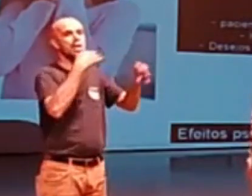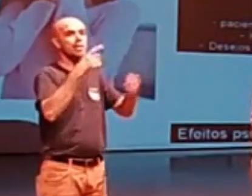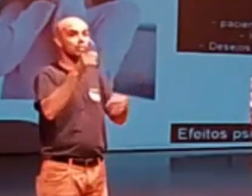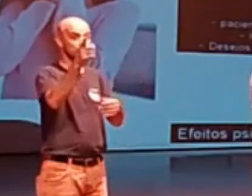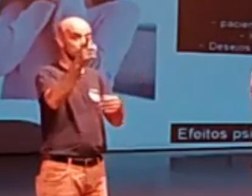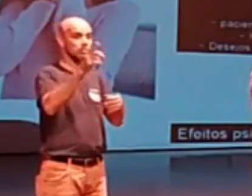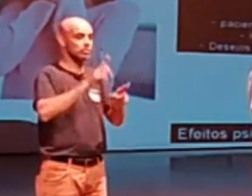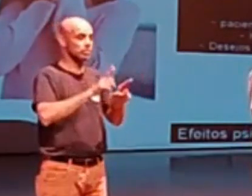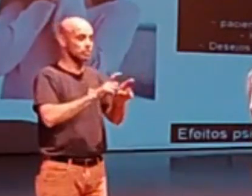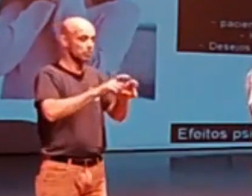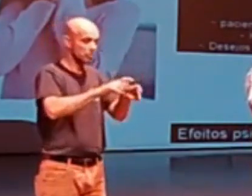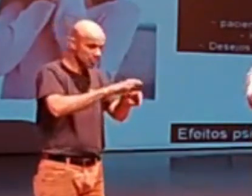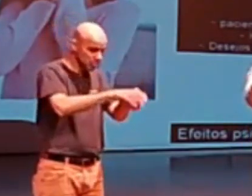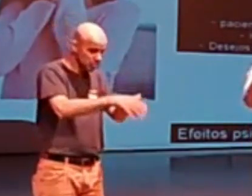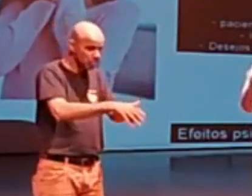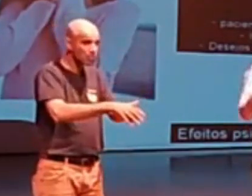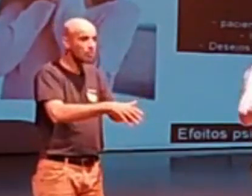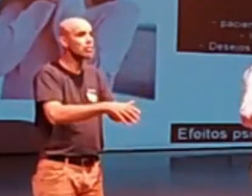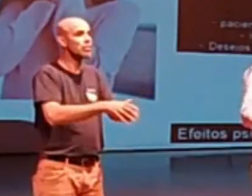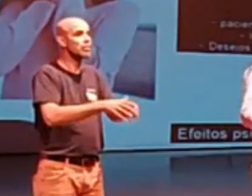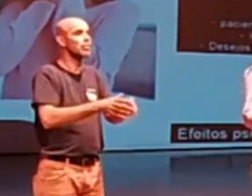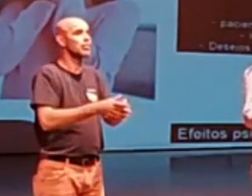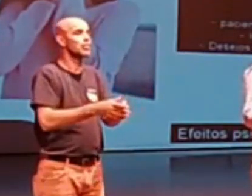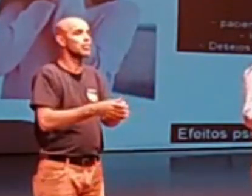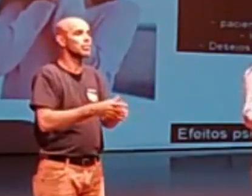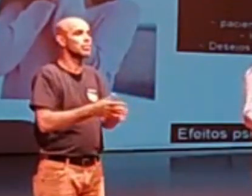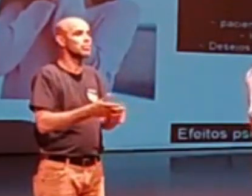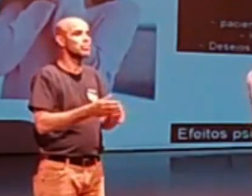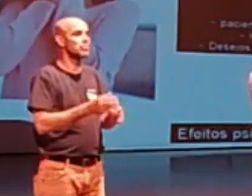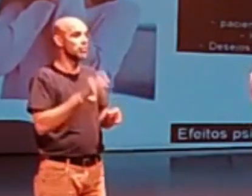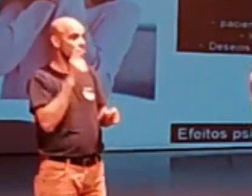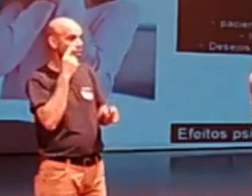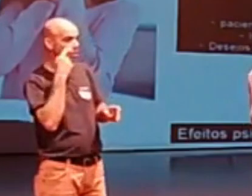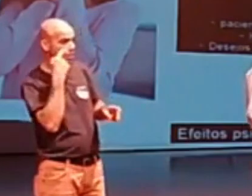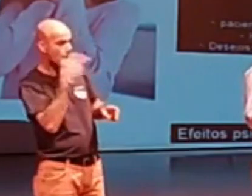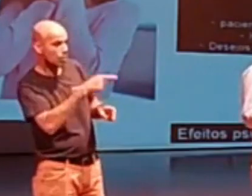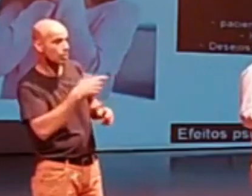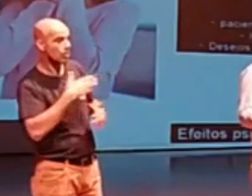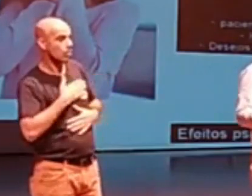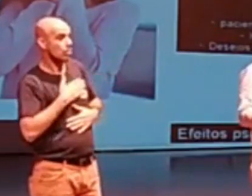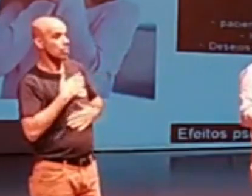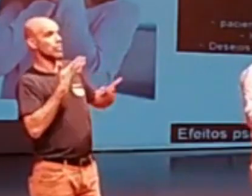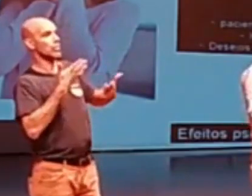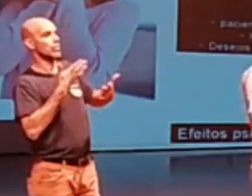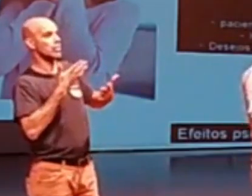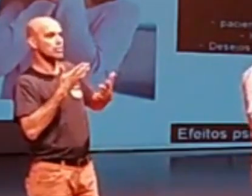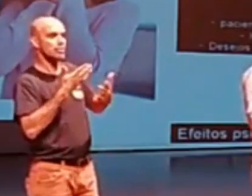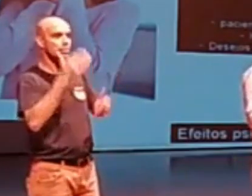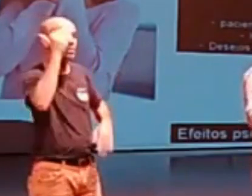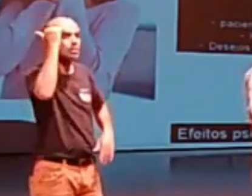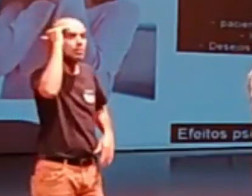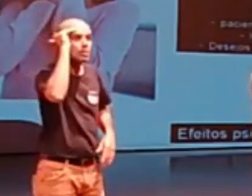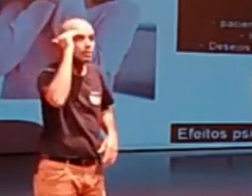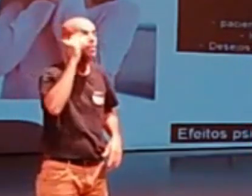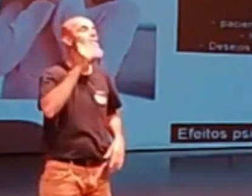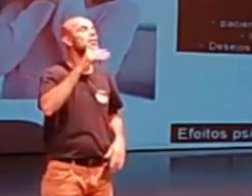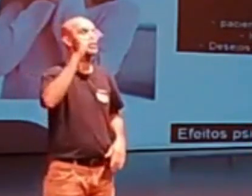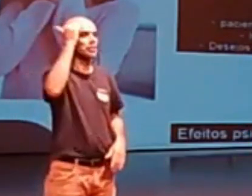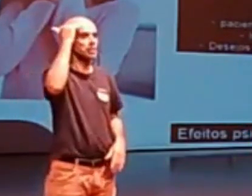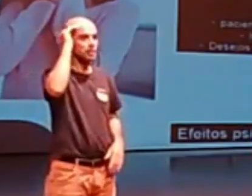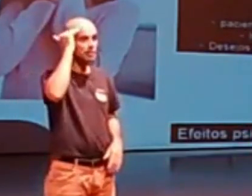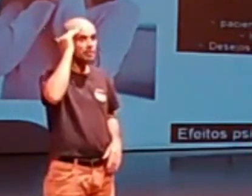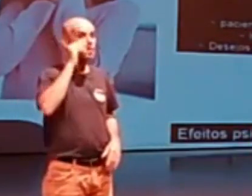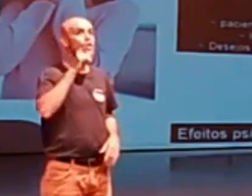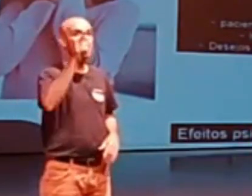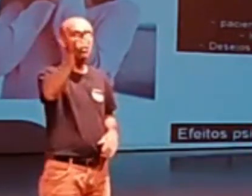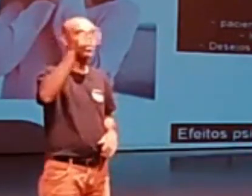baixou, vocês olharam a giba e falaram, tudo bem. Todo mundo assusta. Isso é compreensível. Mas hoje ela tem a